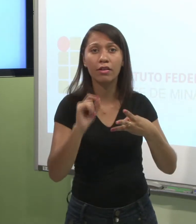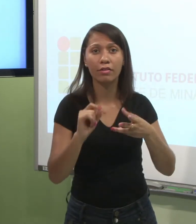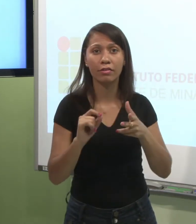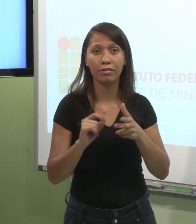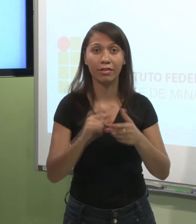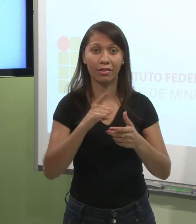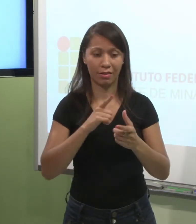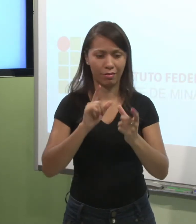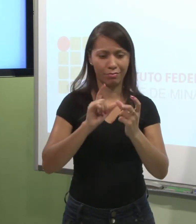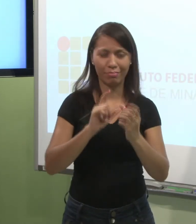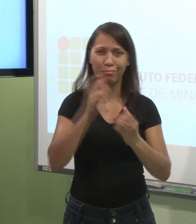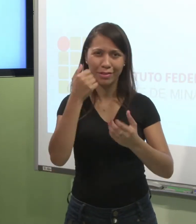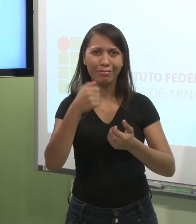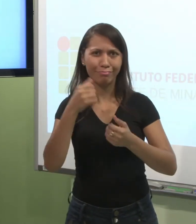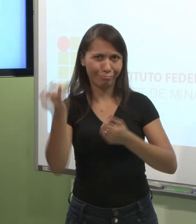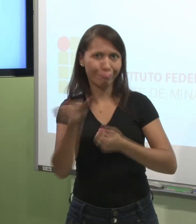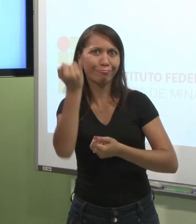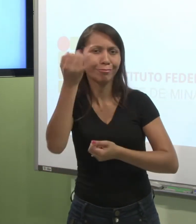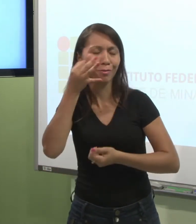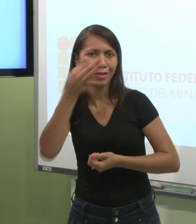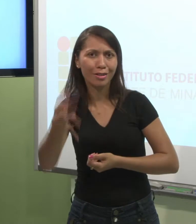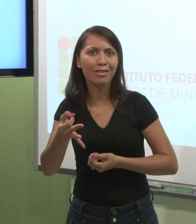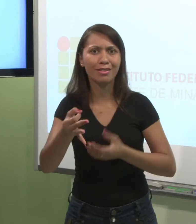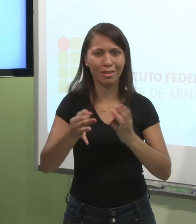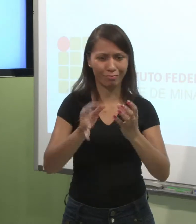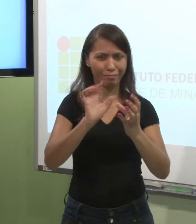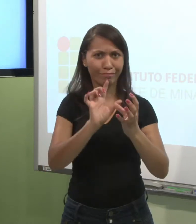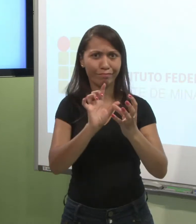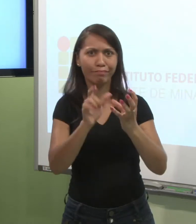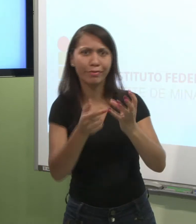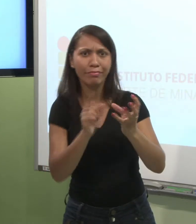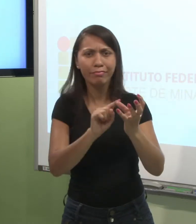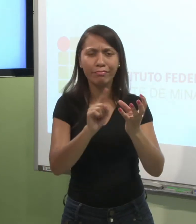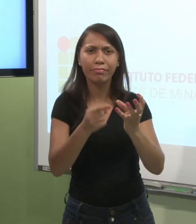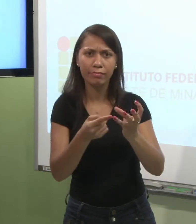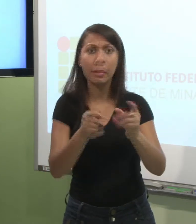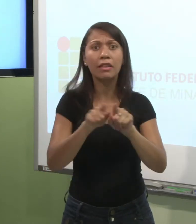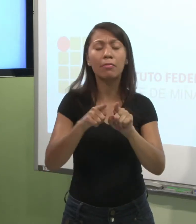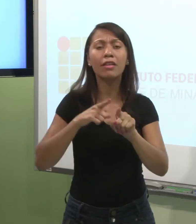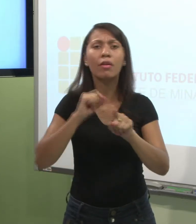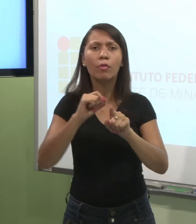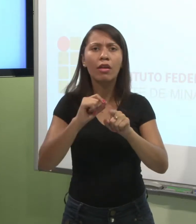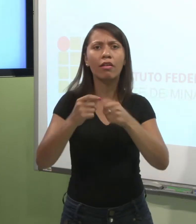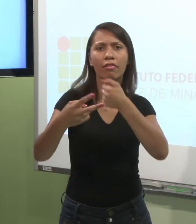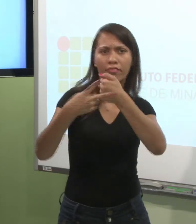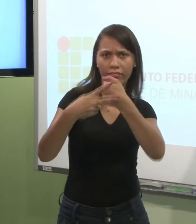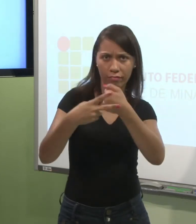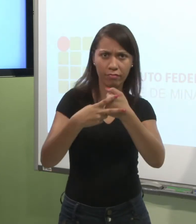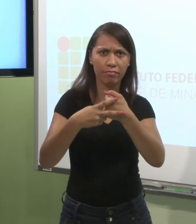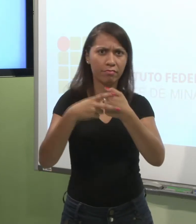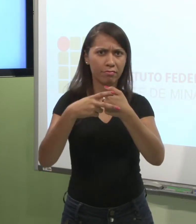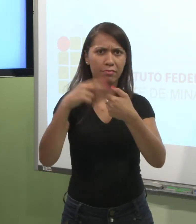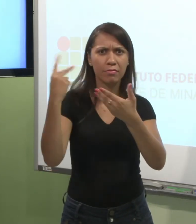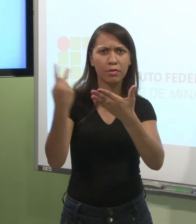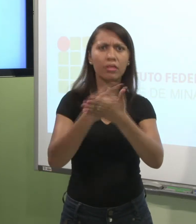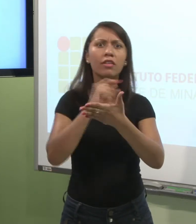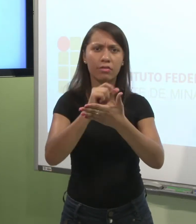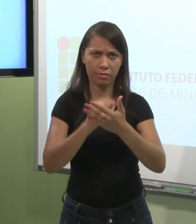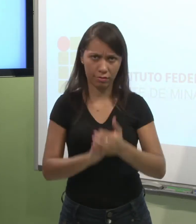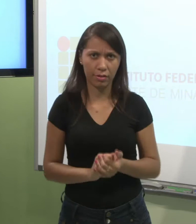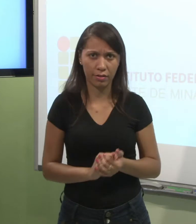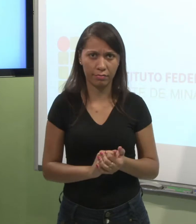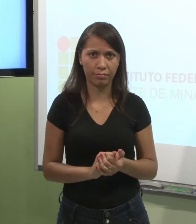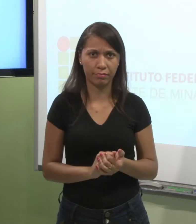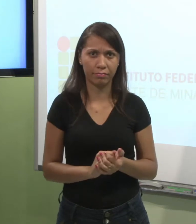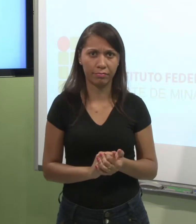vogal temática. A primeira conjugação engloba os verbos terminados em AR, ar,